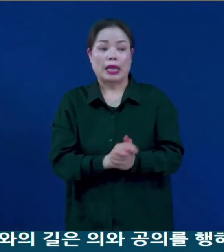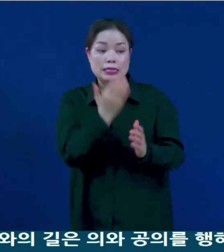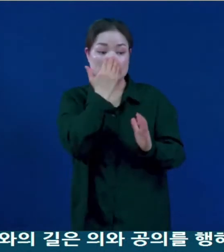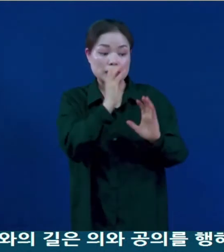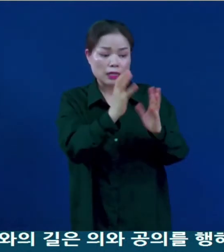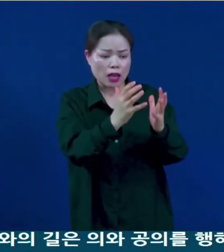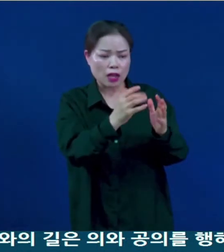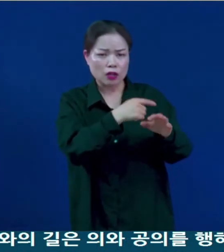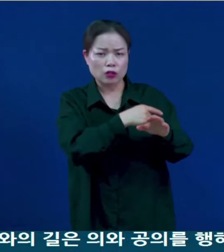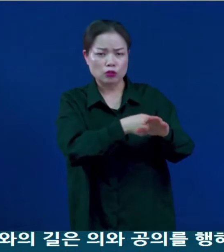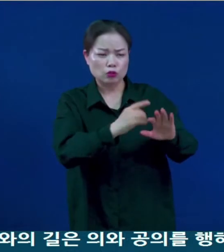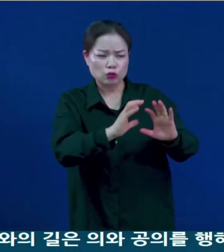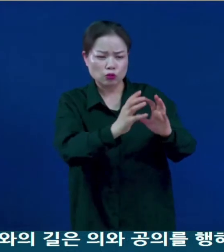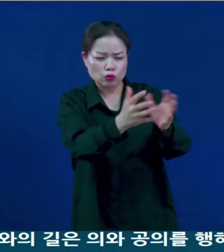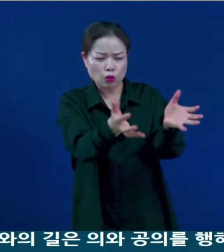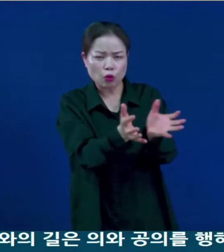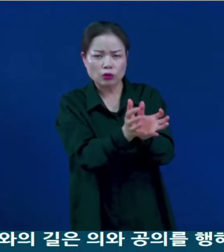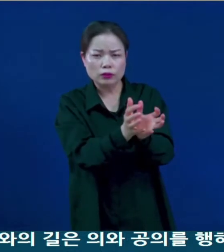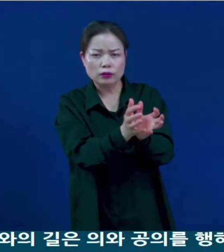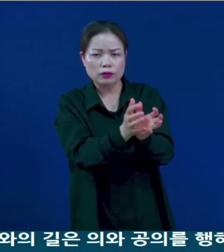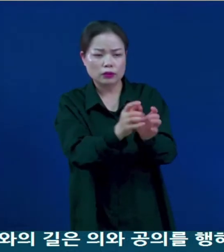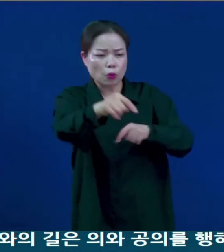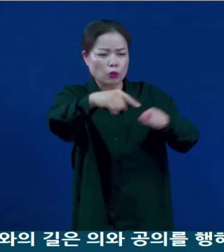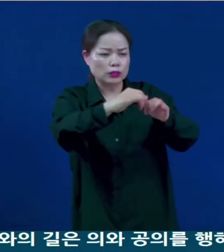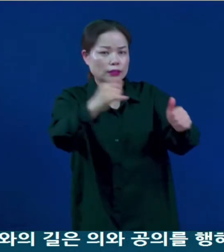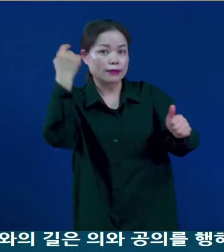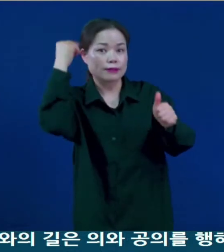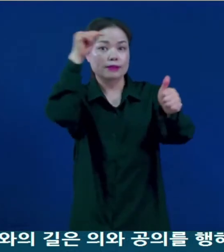이스라엘 족속의 통치자들은 들으라.